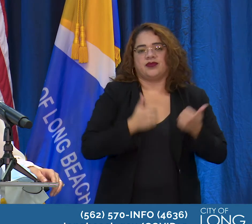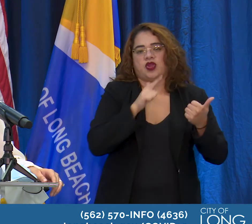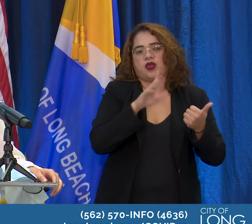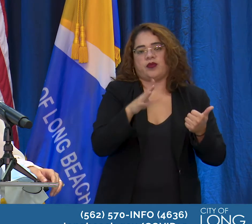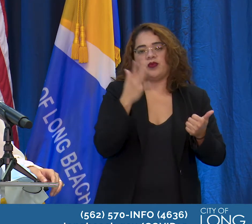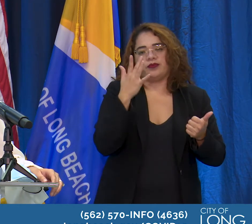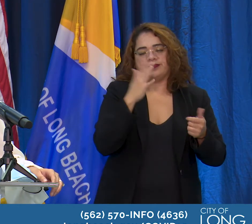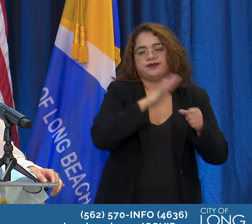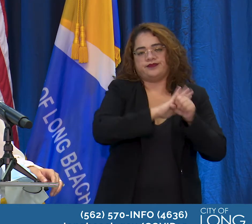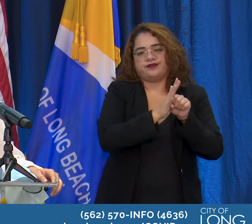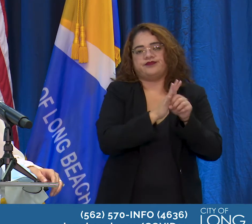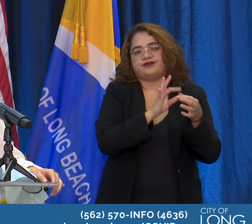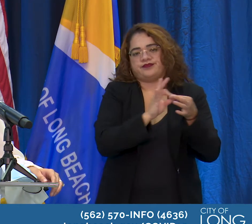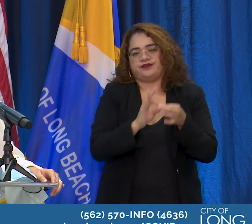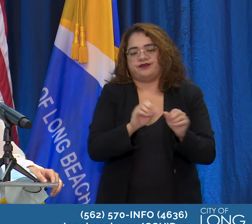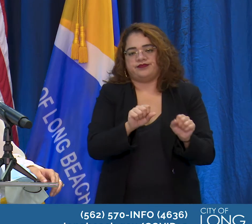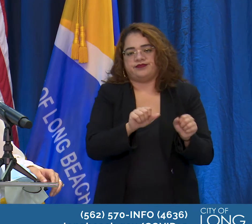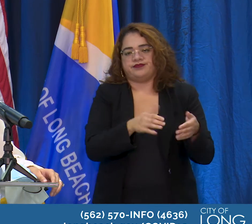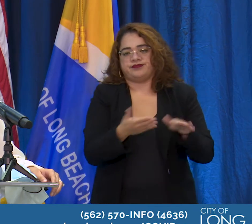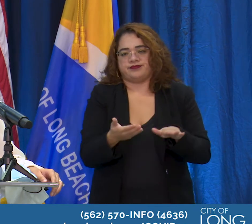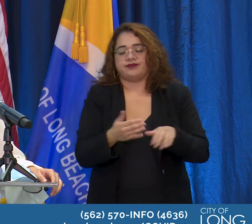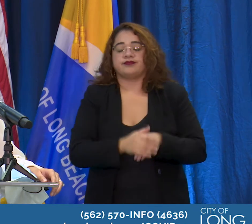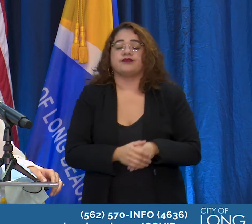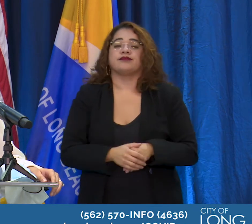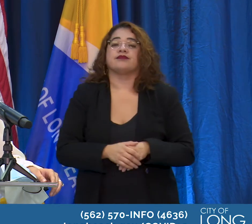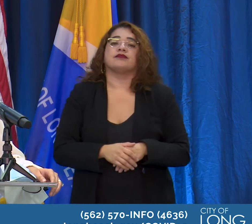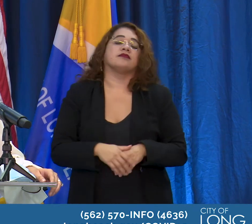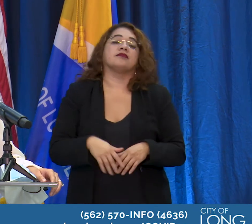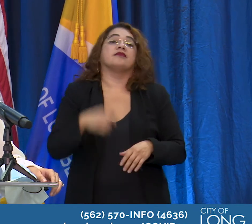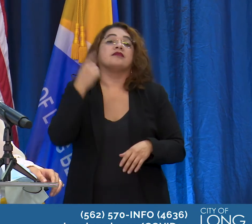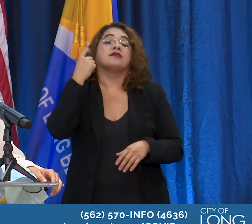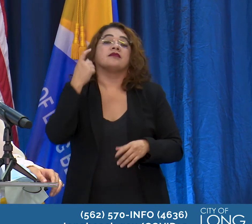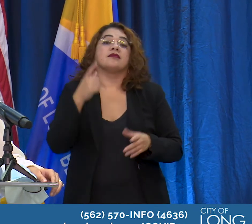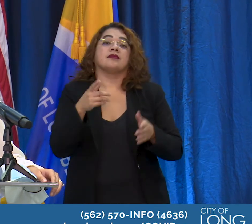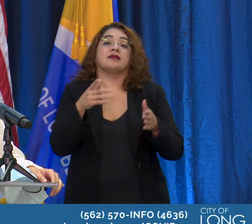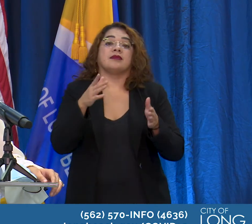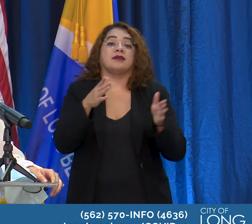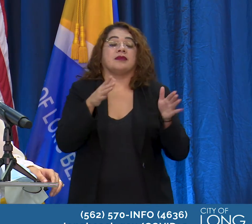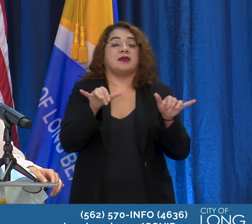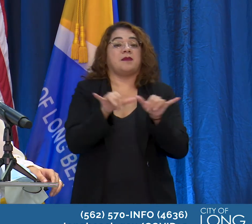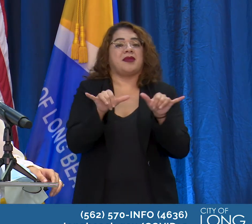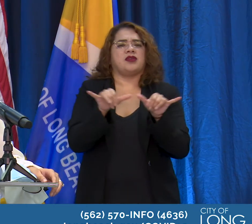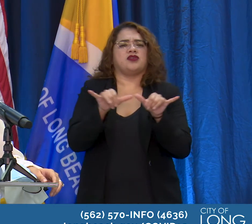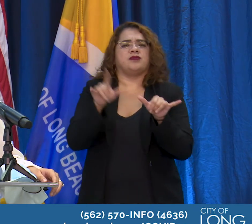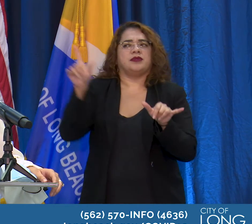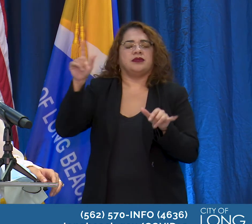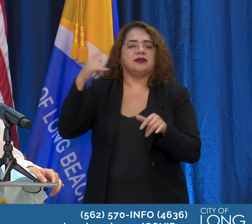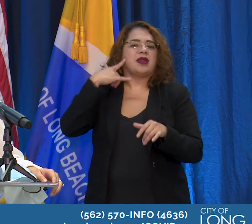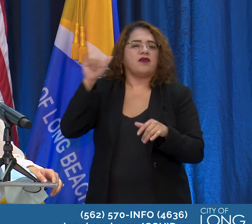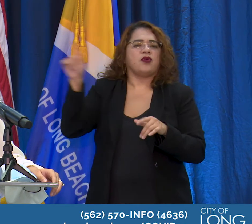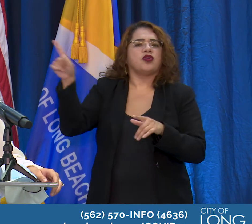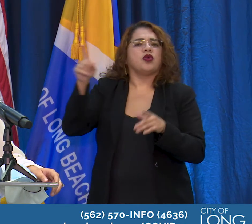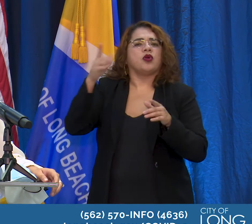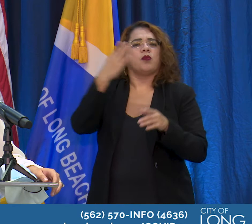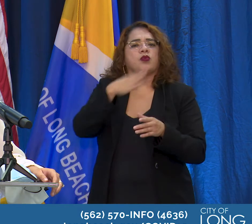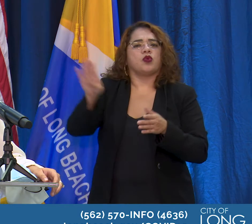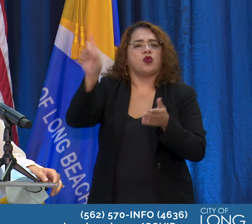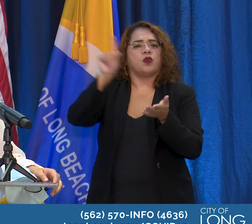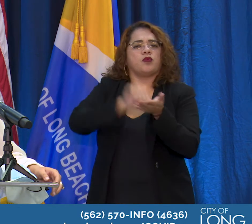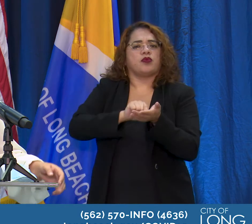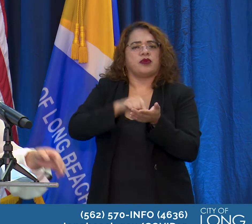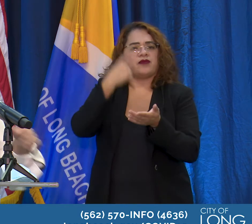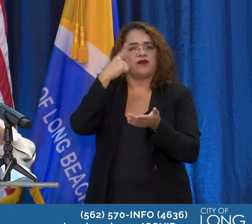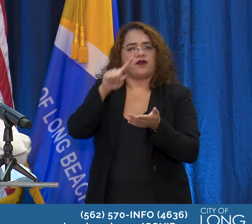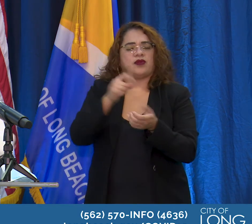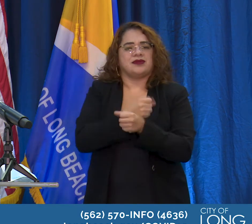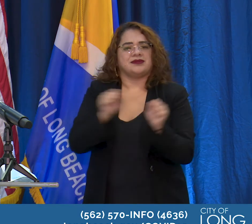de COVID-19. Como usted sabe, de acuerdo con el Plan para una Economía Más Segura del Estado, que se utiliza